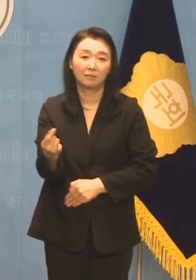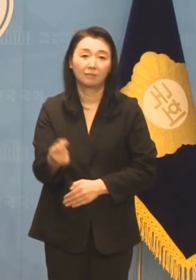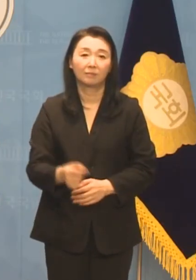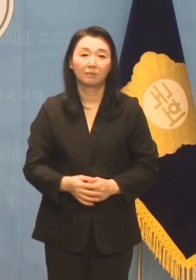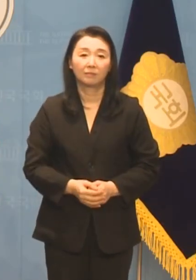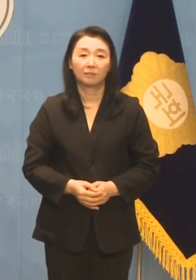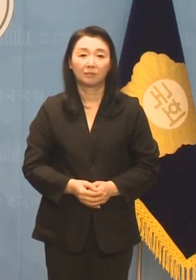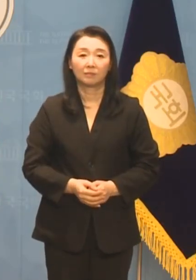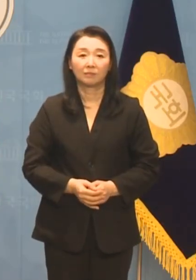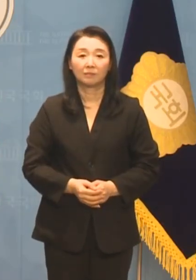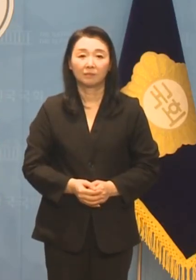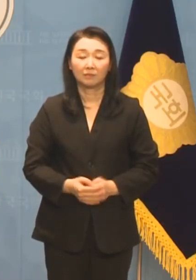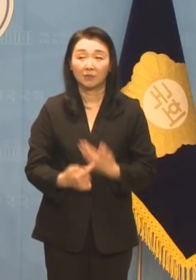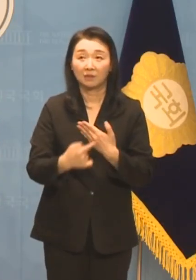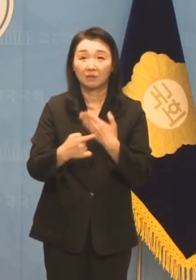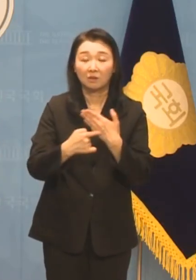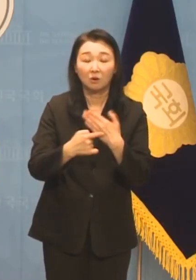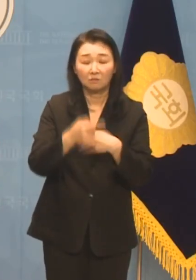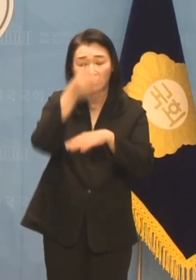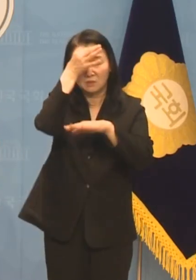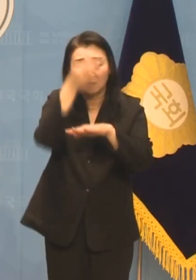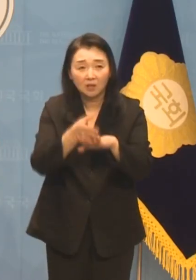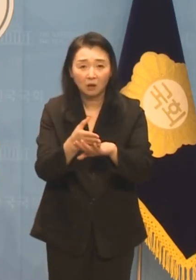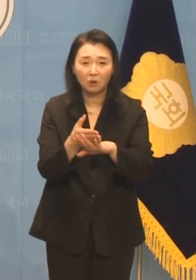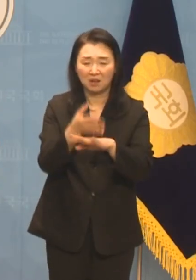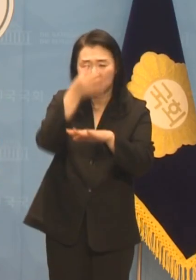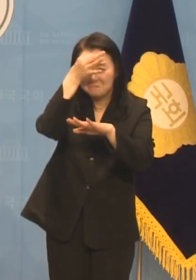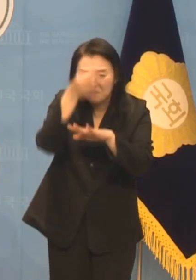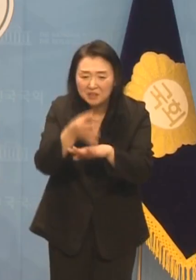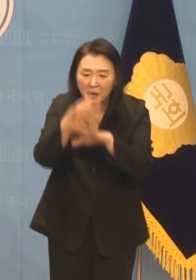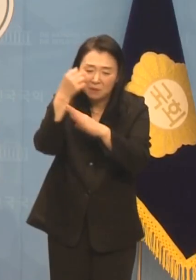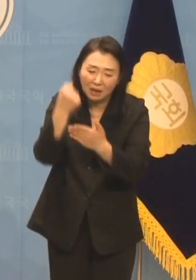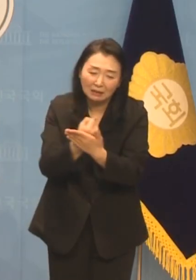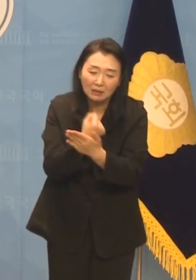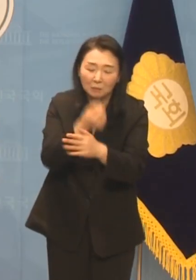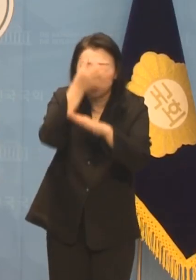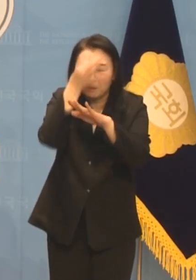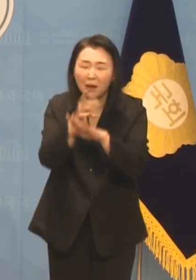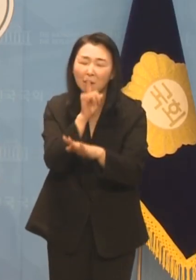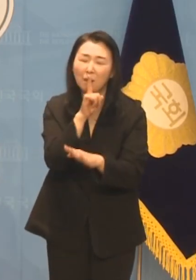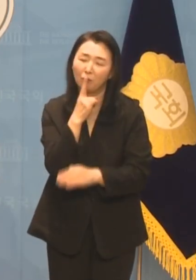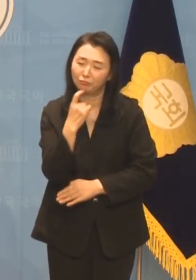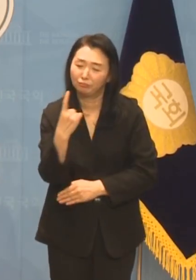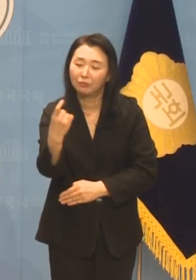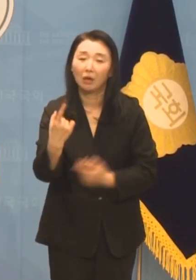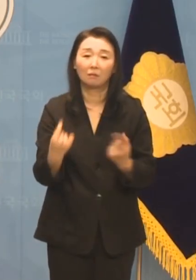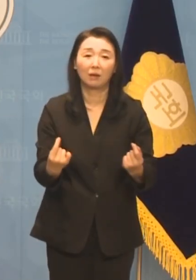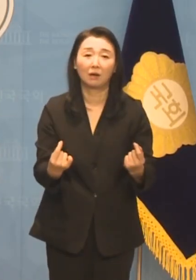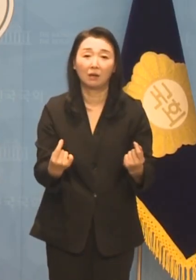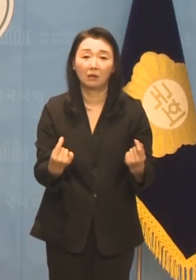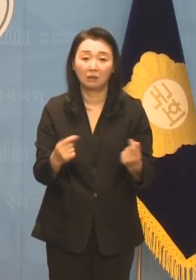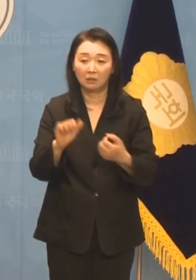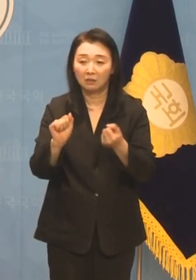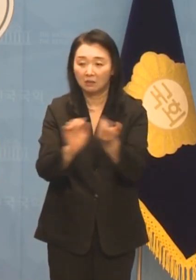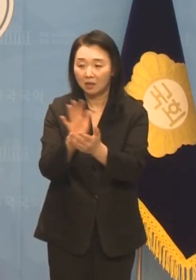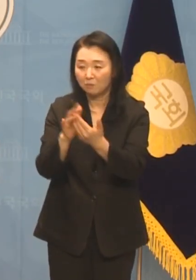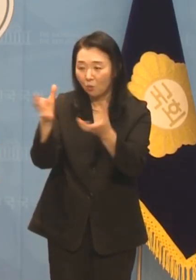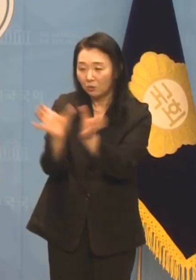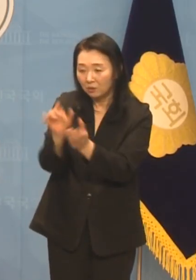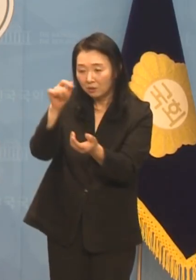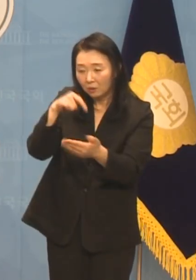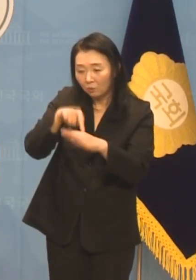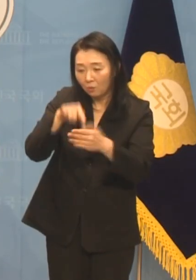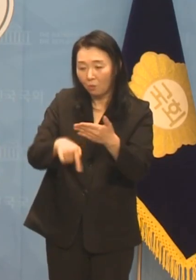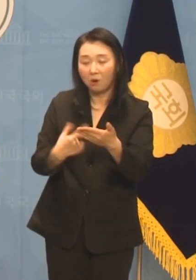아닙니까? 겉으로는 사과니 송구니 번지르르한 말들을 쏟아냈지만 내란 본당의